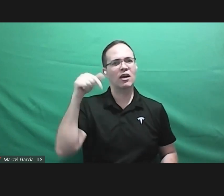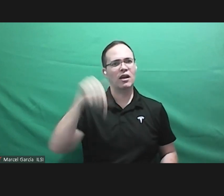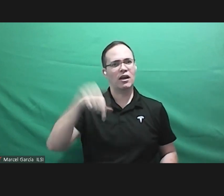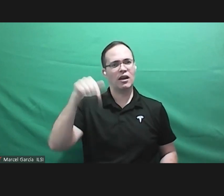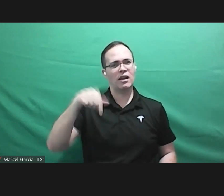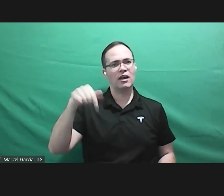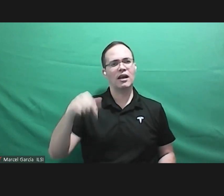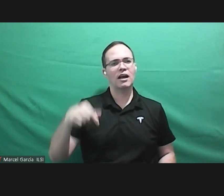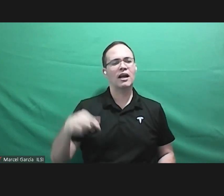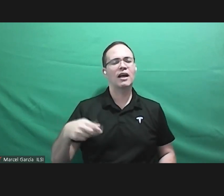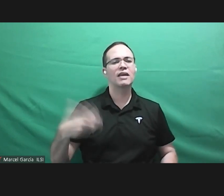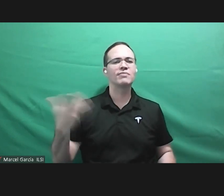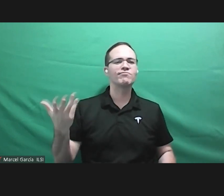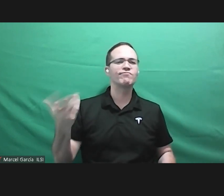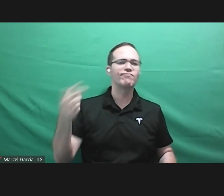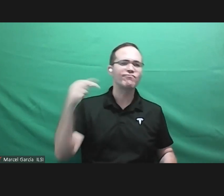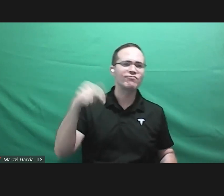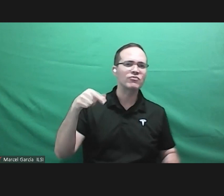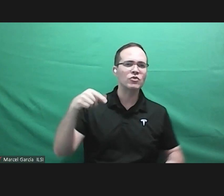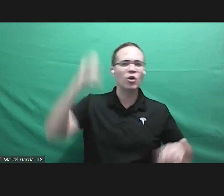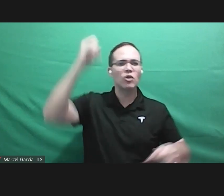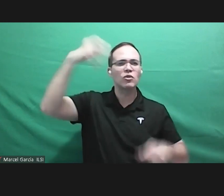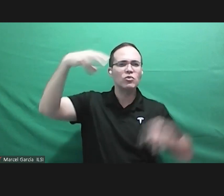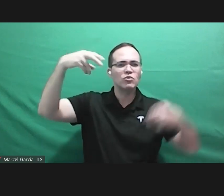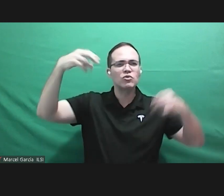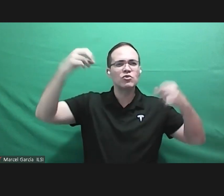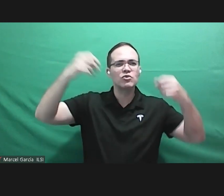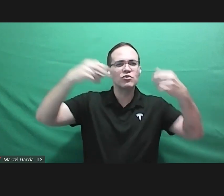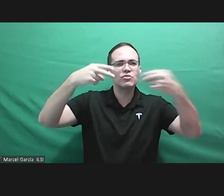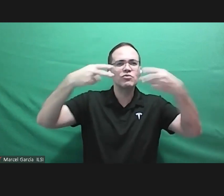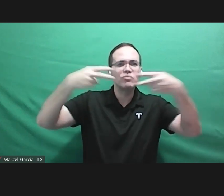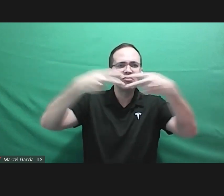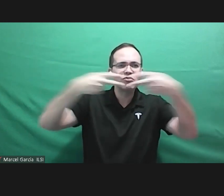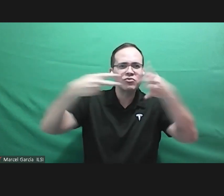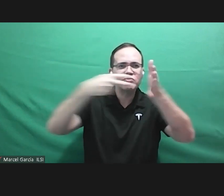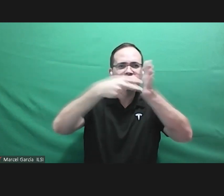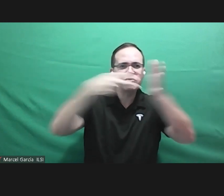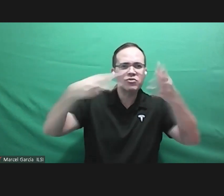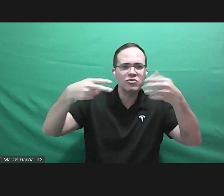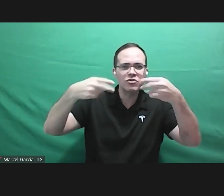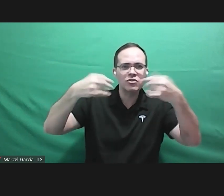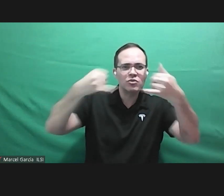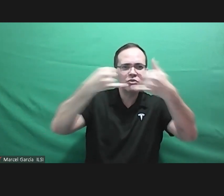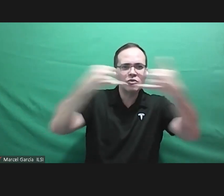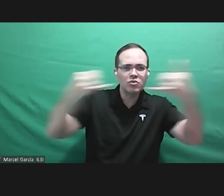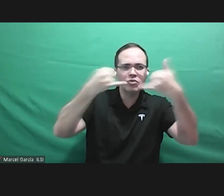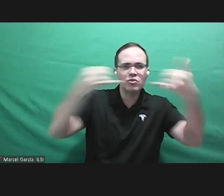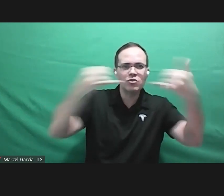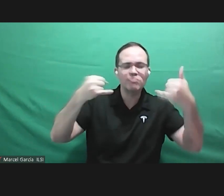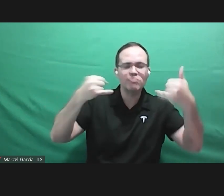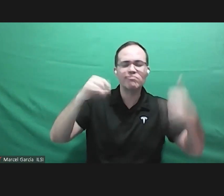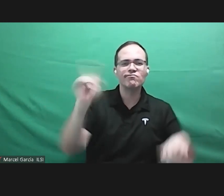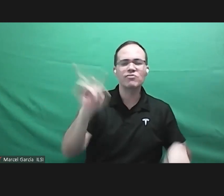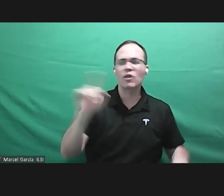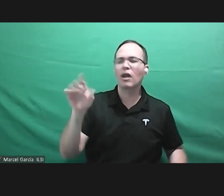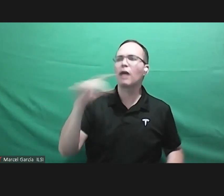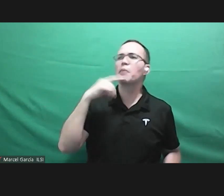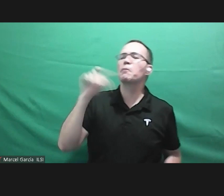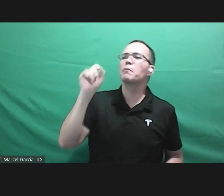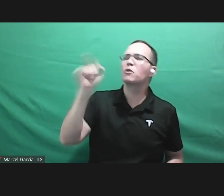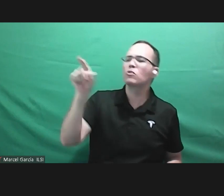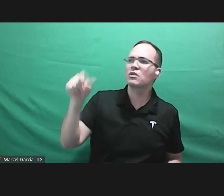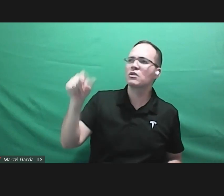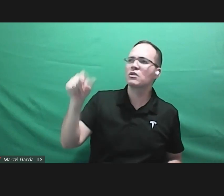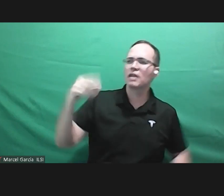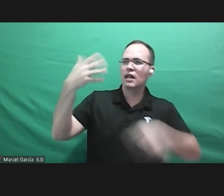Por eso. Lo que pregunta Guillermo básicamente es si se puede, con el cuestionario breve de Washington, se puede determinar